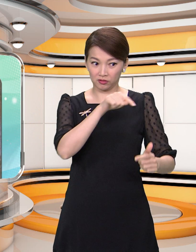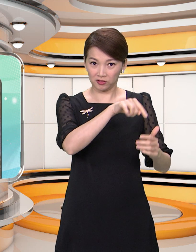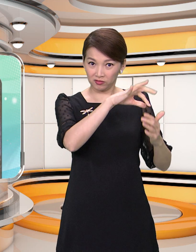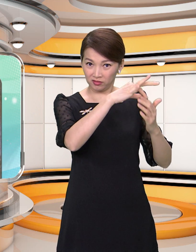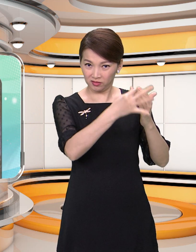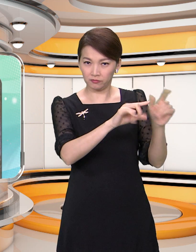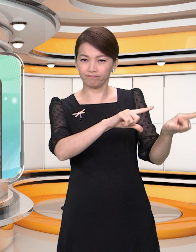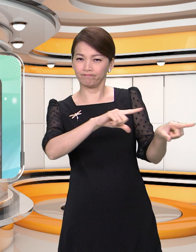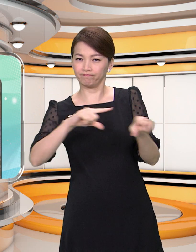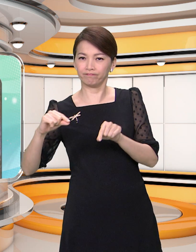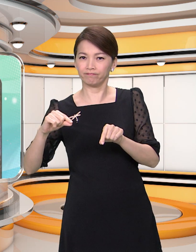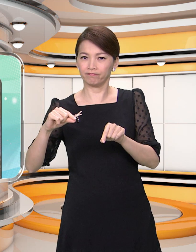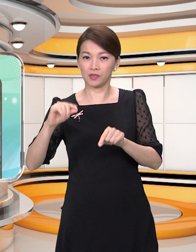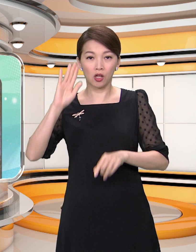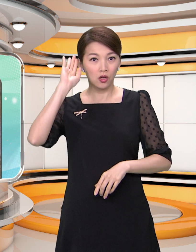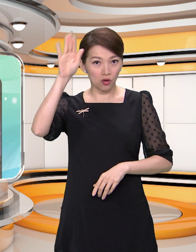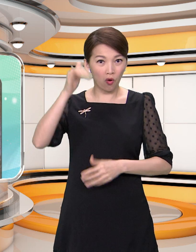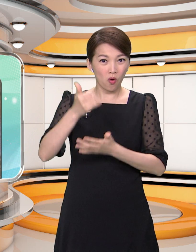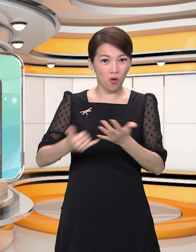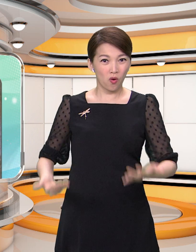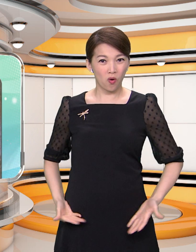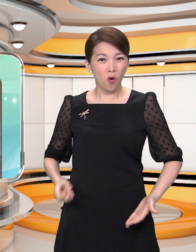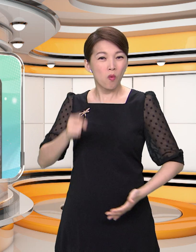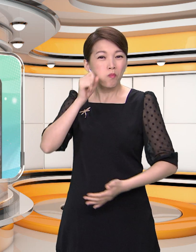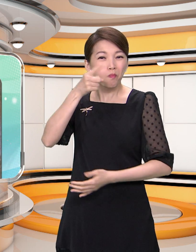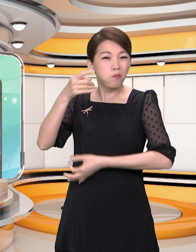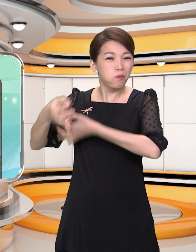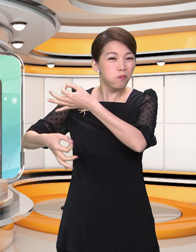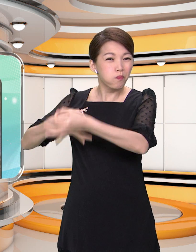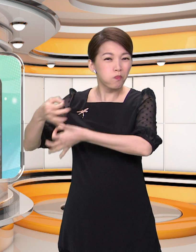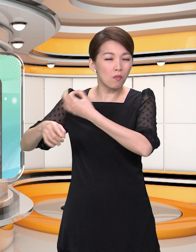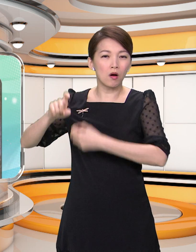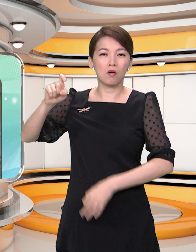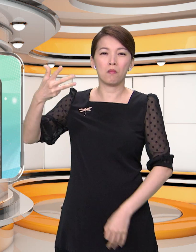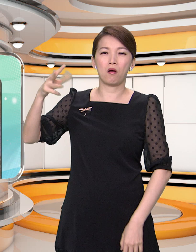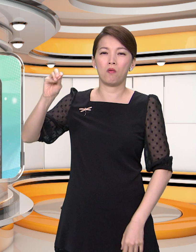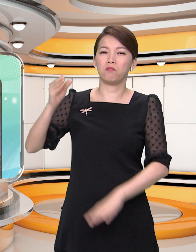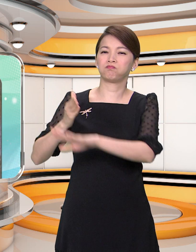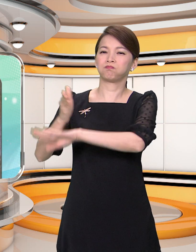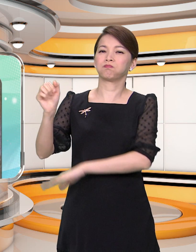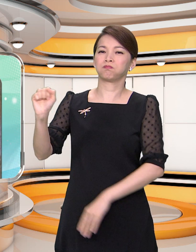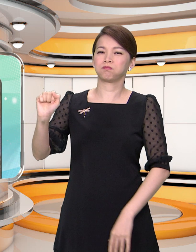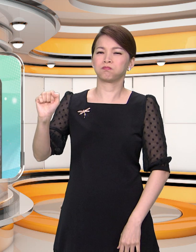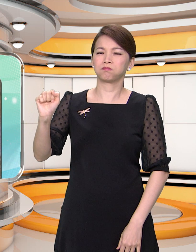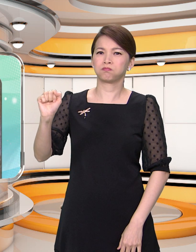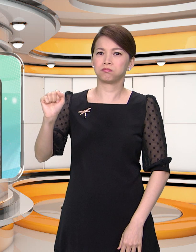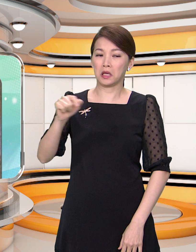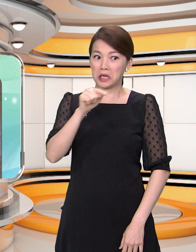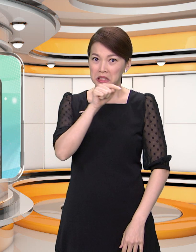退职，未来月退不得超过副总统的180,000里预